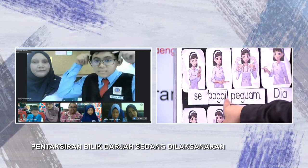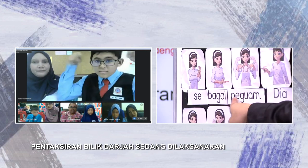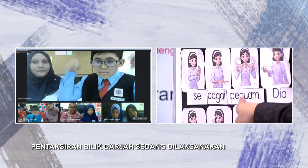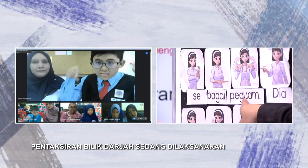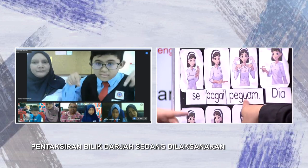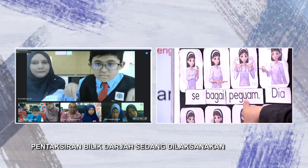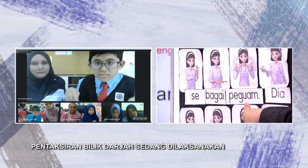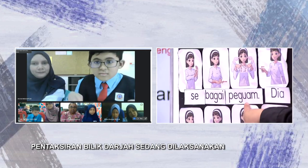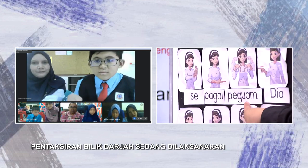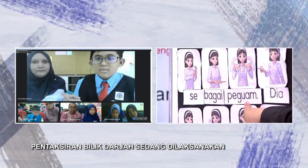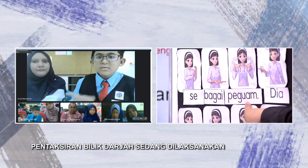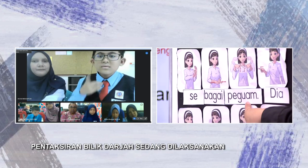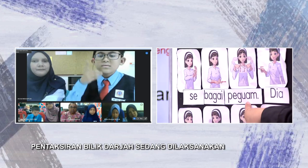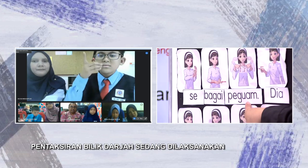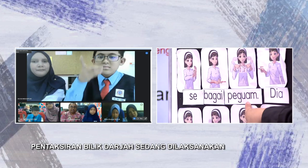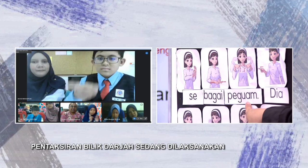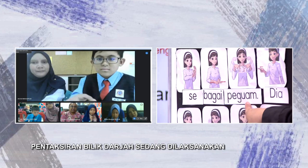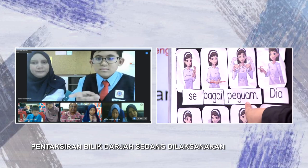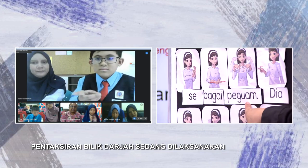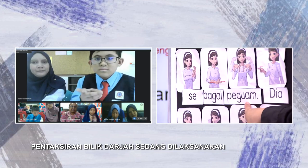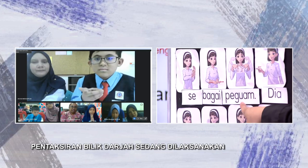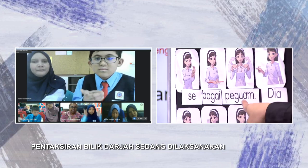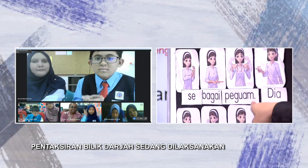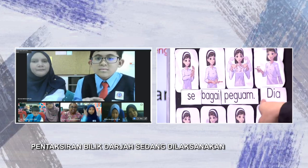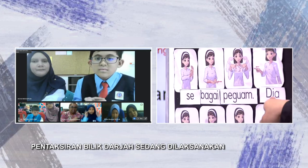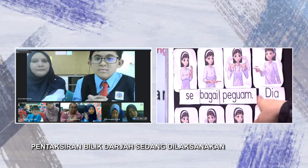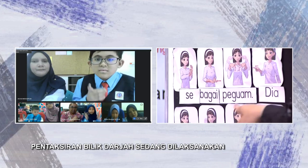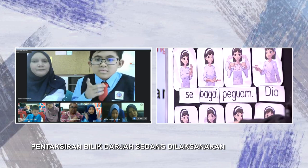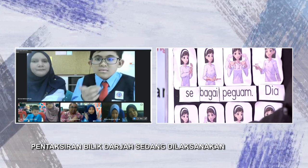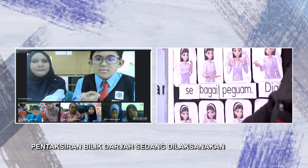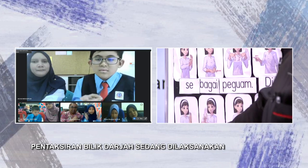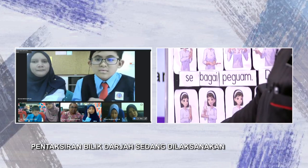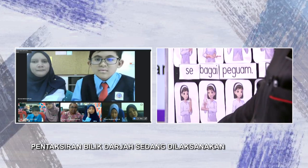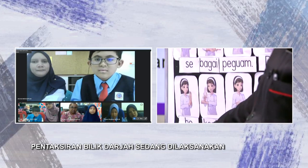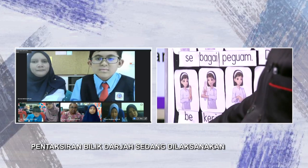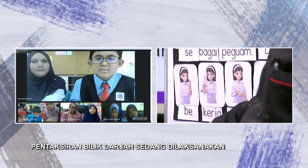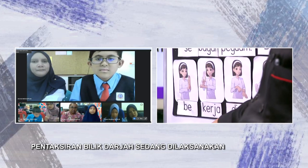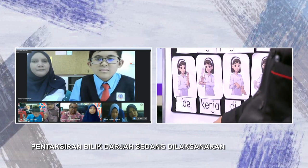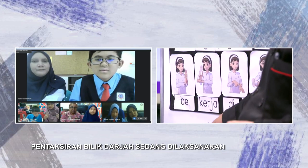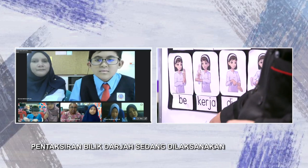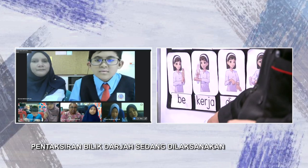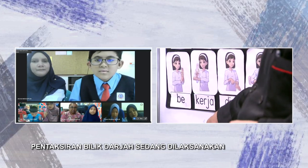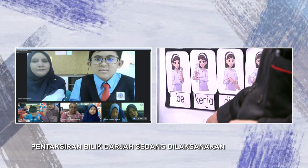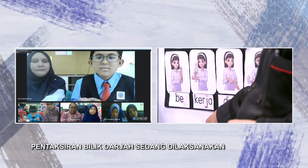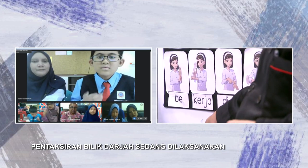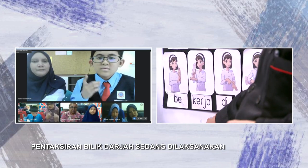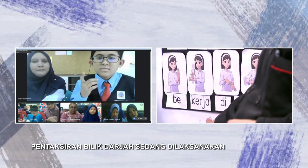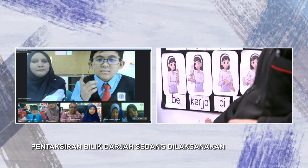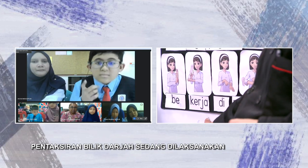Sebagai. Betul. Peguam. Betul. Dia. Dia bekerja.